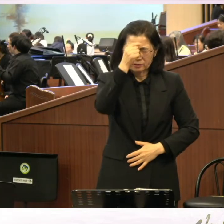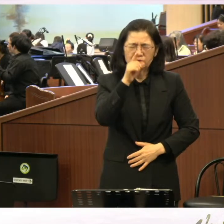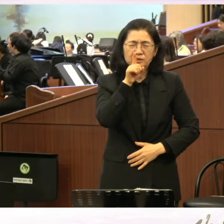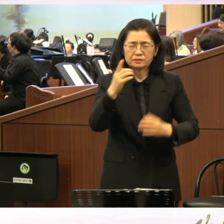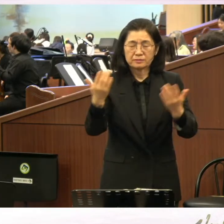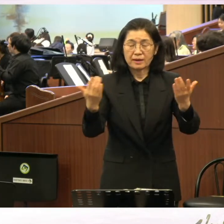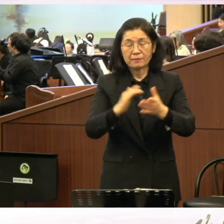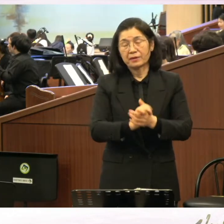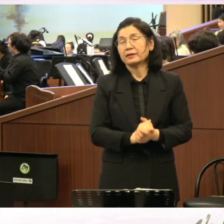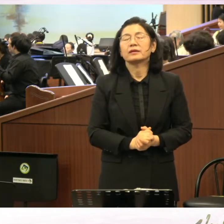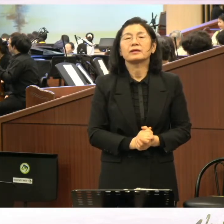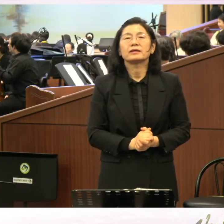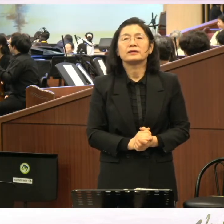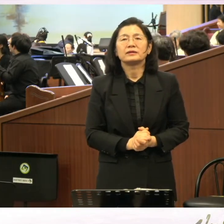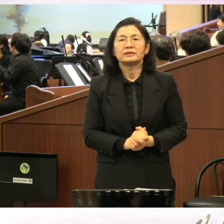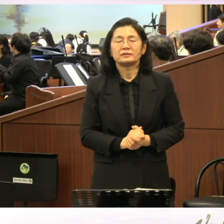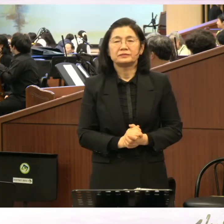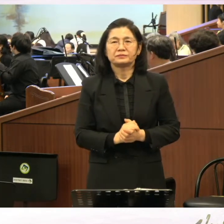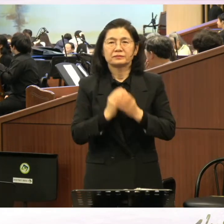기도합니다.